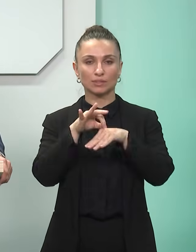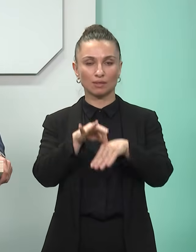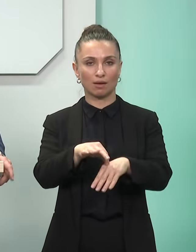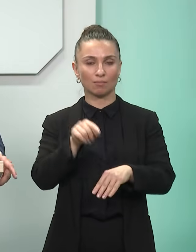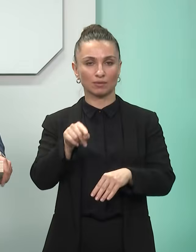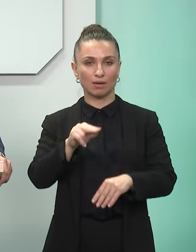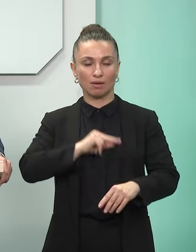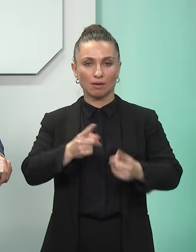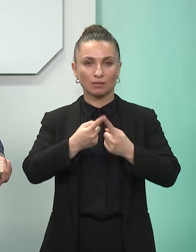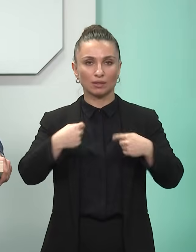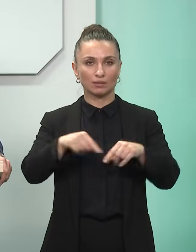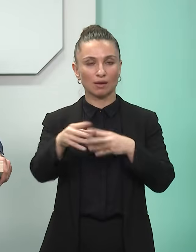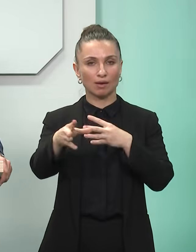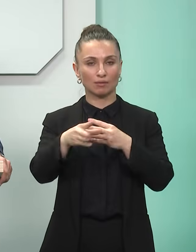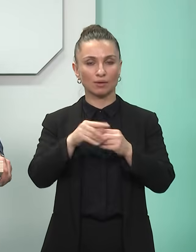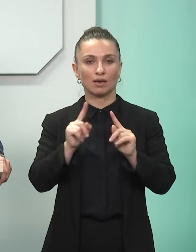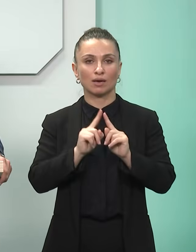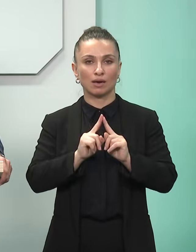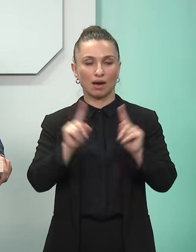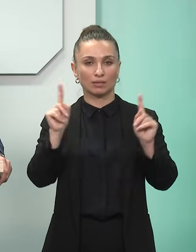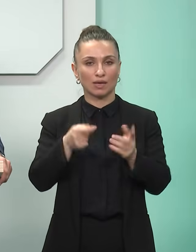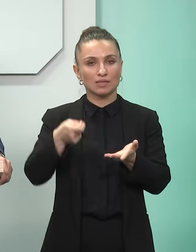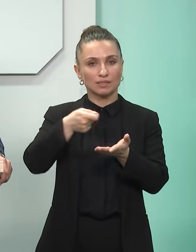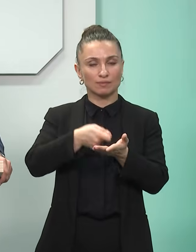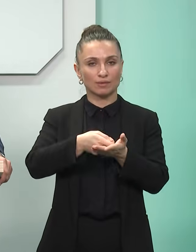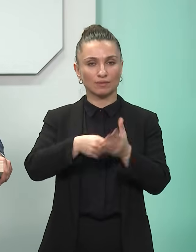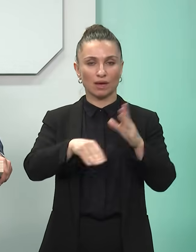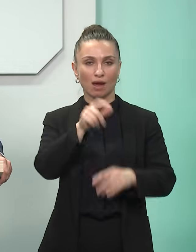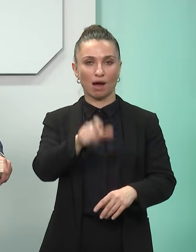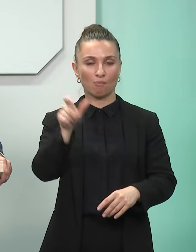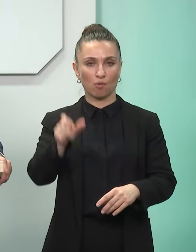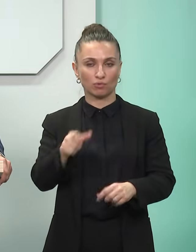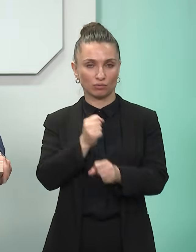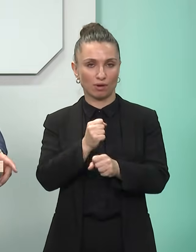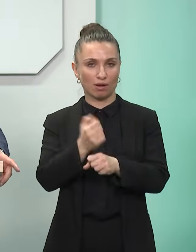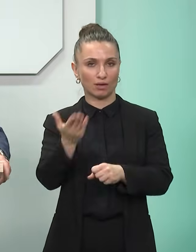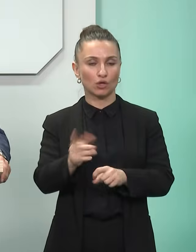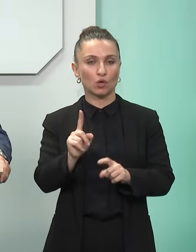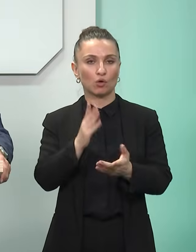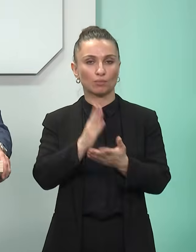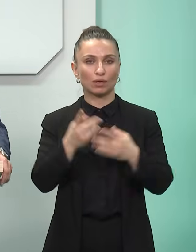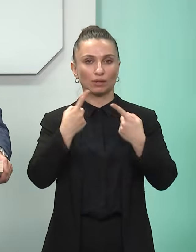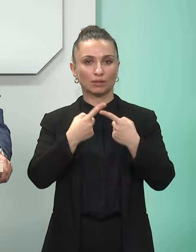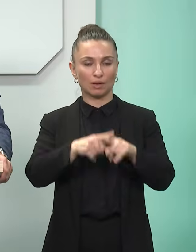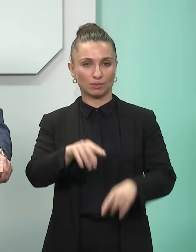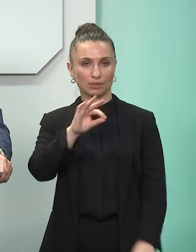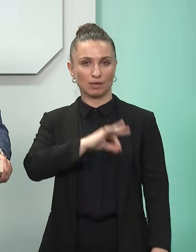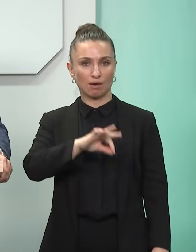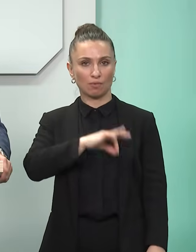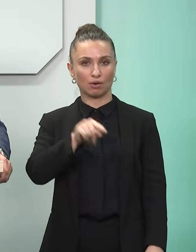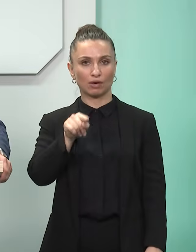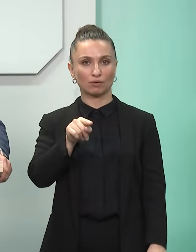წარმართვაში ადმინისტრაციასთან ერთად განსაკუთრებული წვლილი ამომრჩევლებმა შეიტანეს, რომლებმაც ტექნოლოგიების